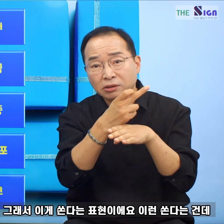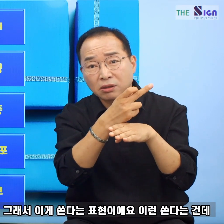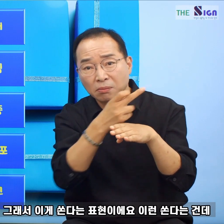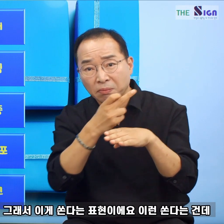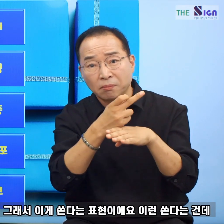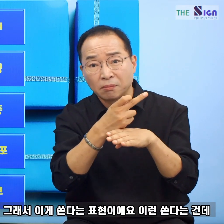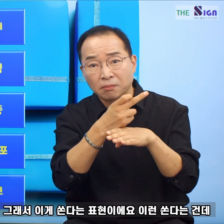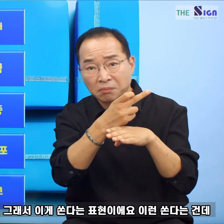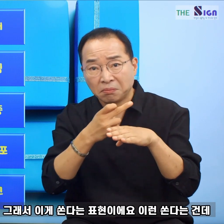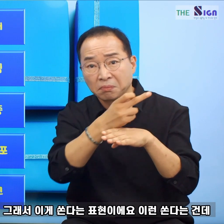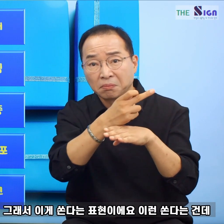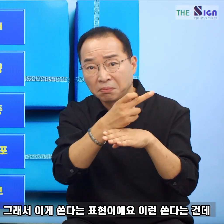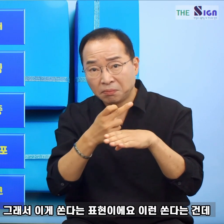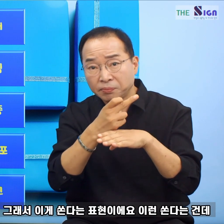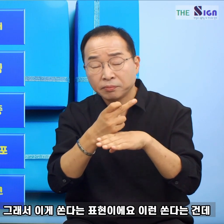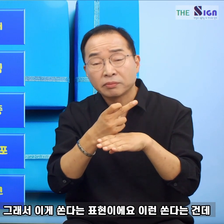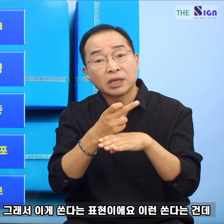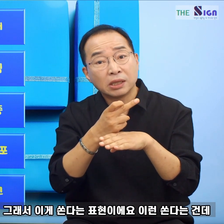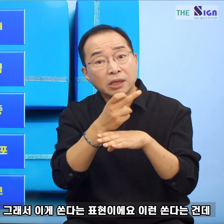그래서 자, 이게